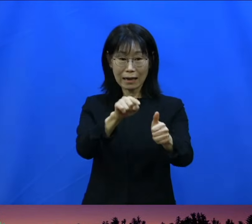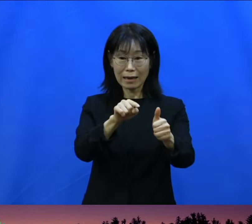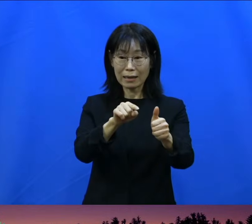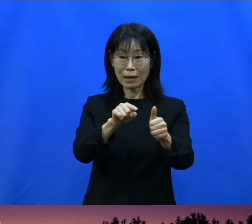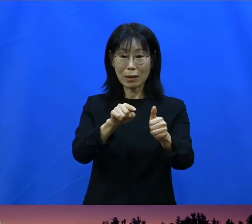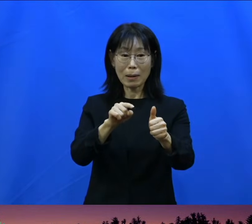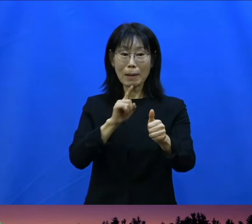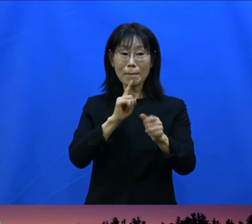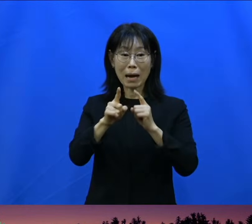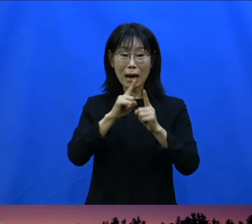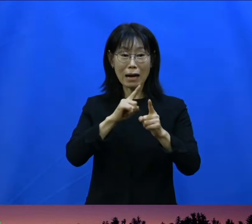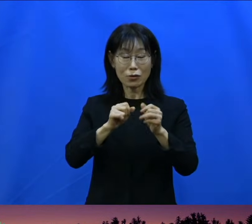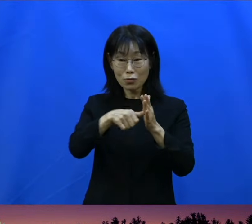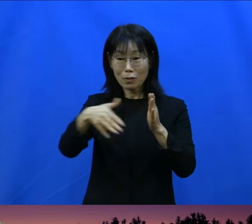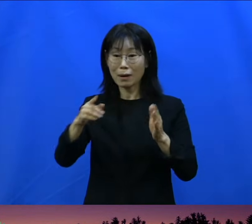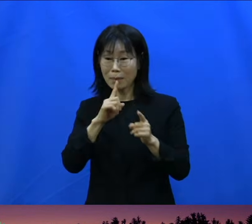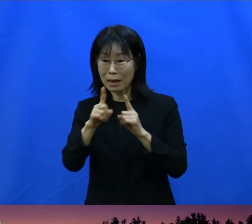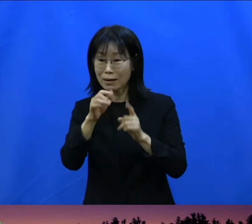여러분?